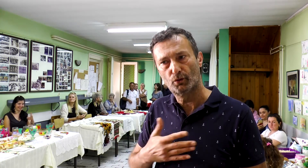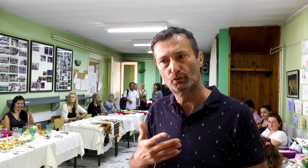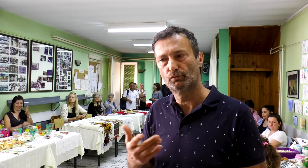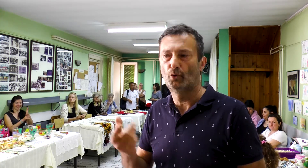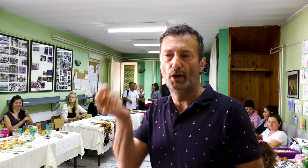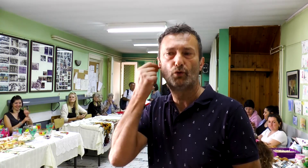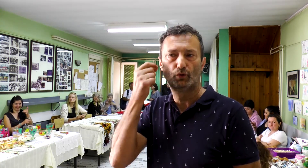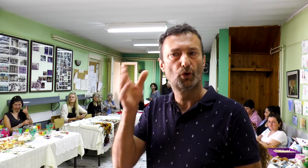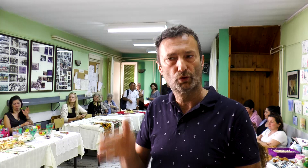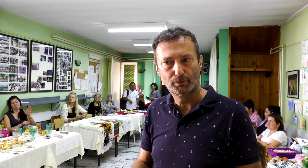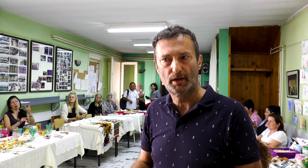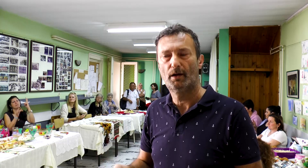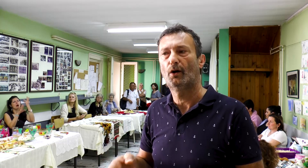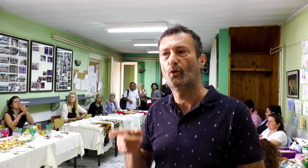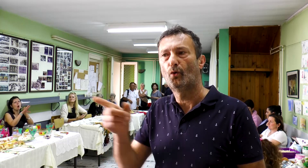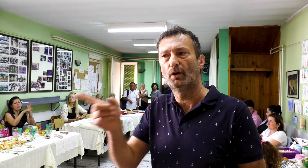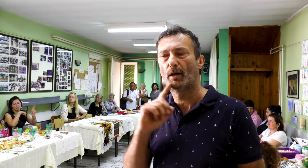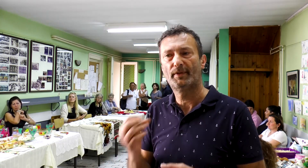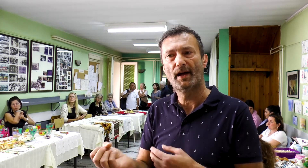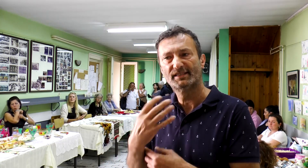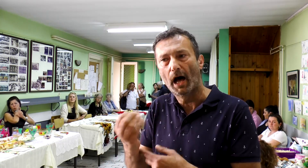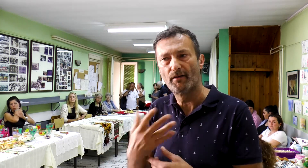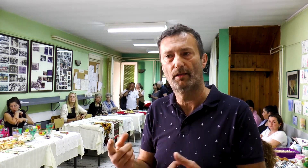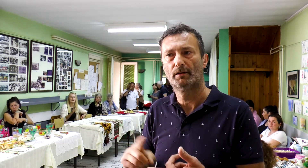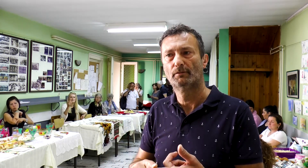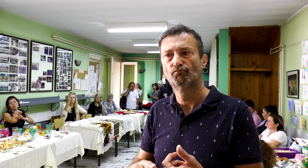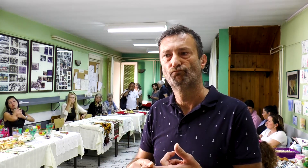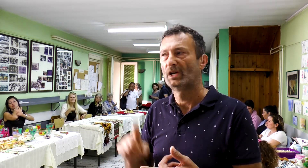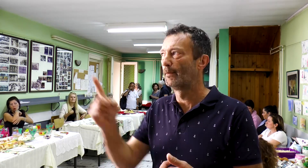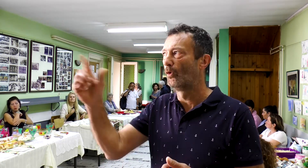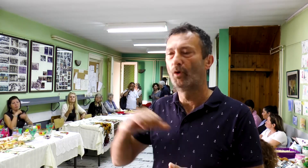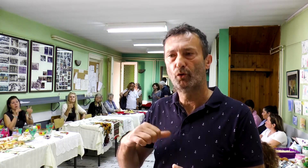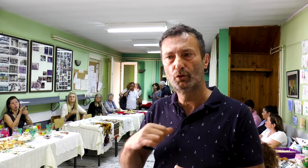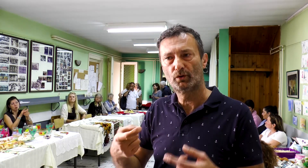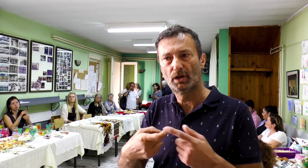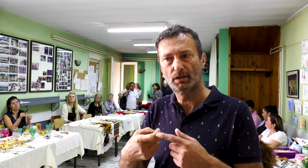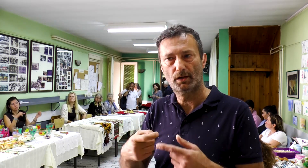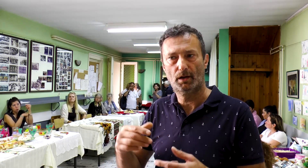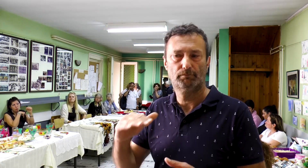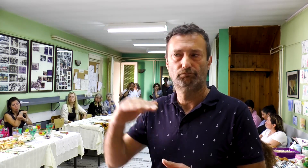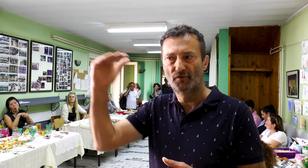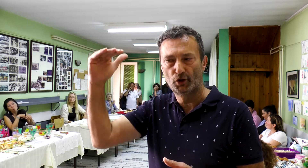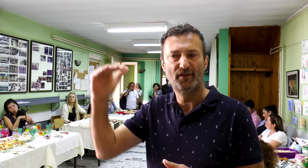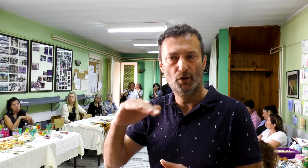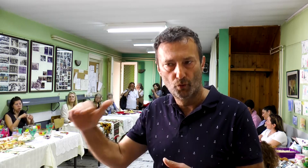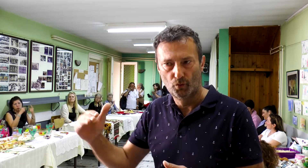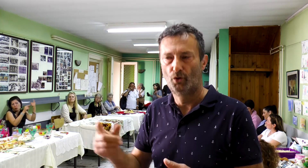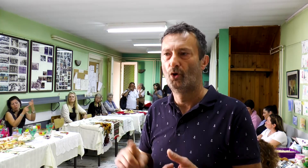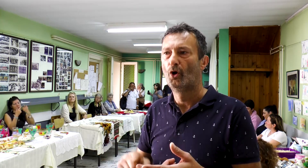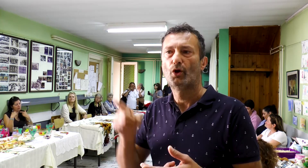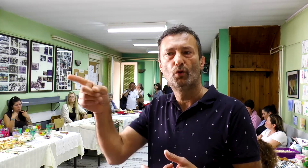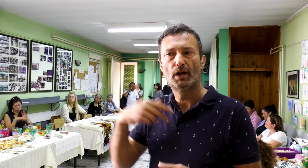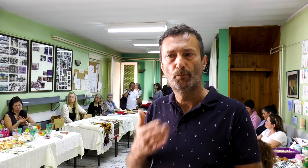imamo sekretara koja je čujuća osoba i koja nama daje savete, koja je